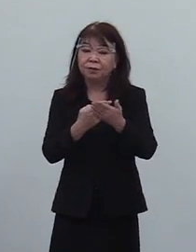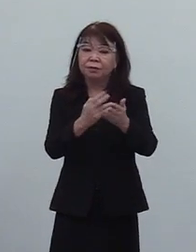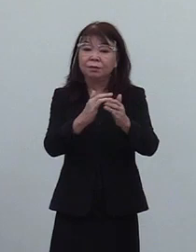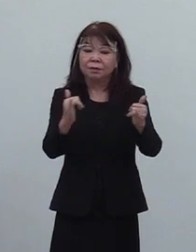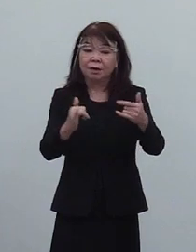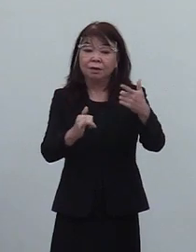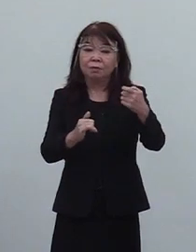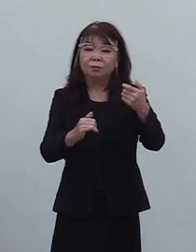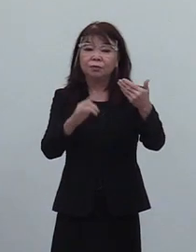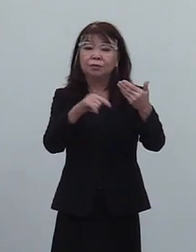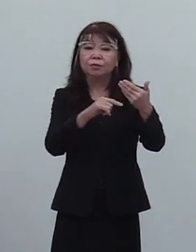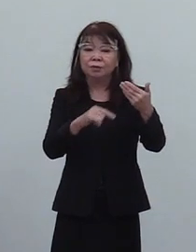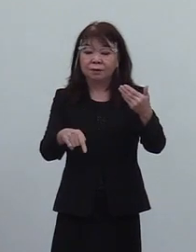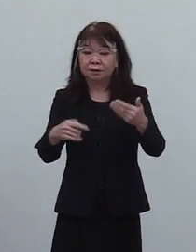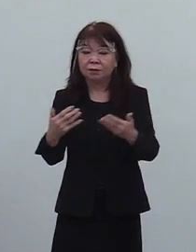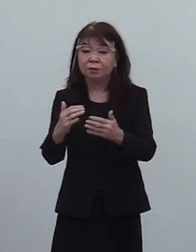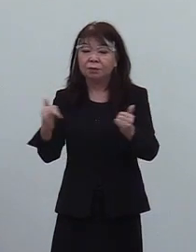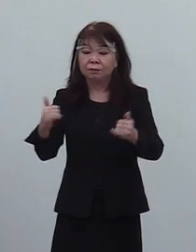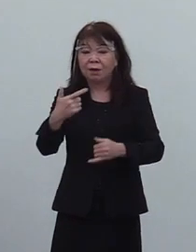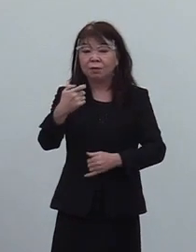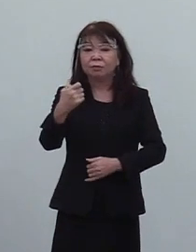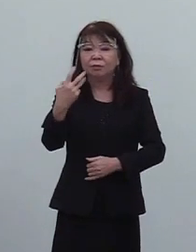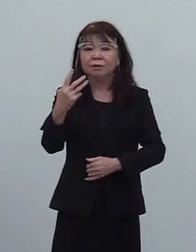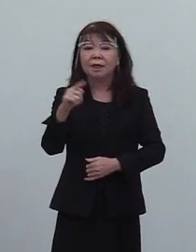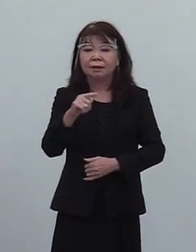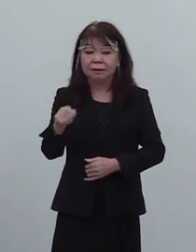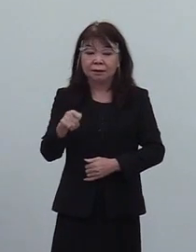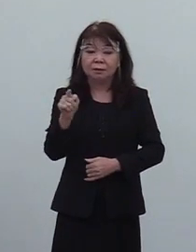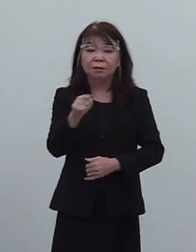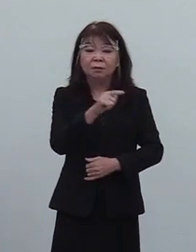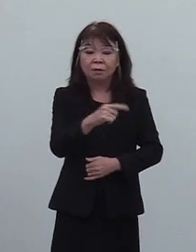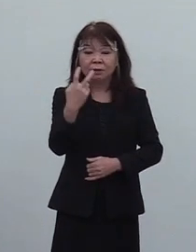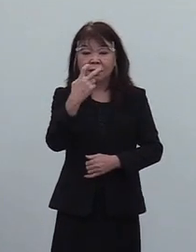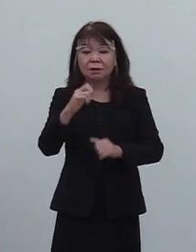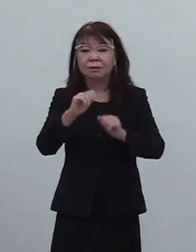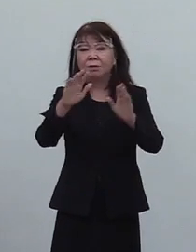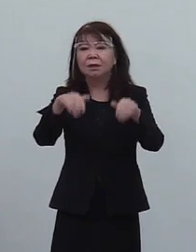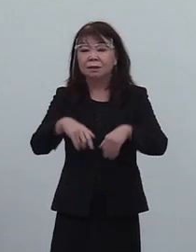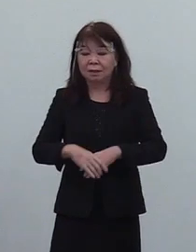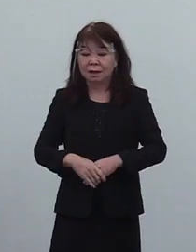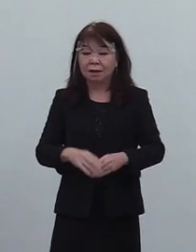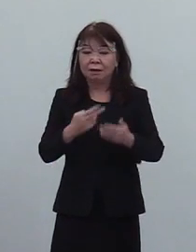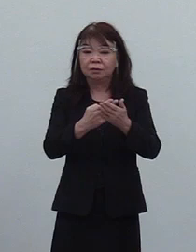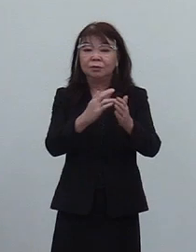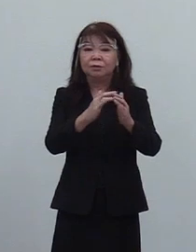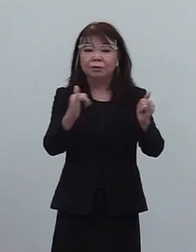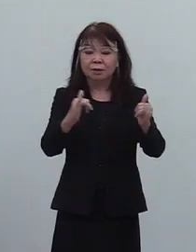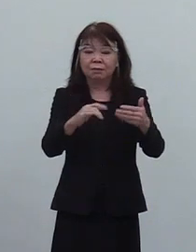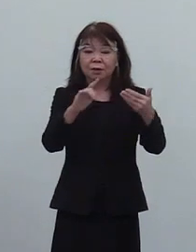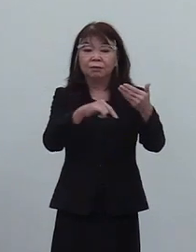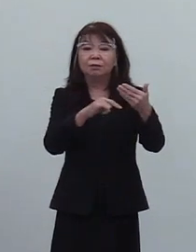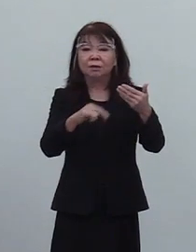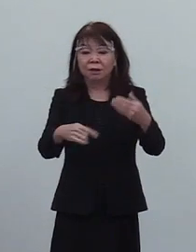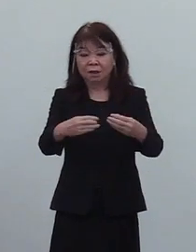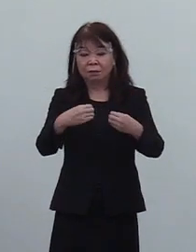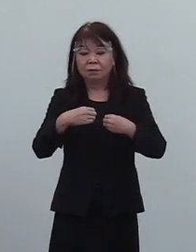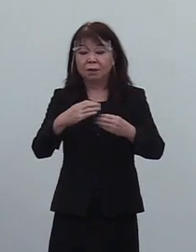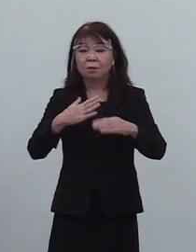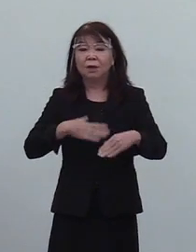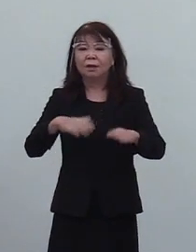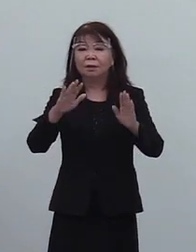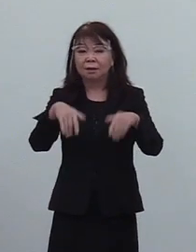者69名、職員63名の検査を実施しております。入所者は9名が陽